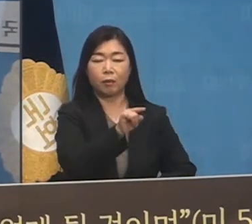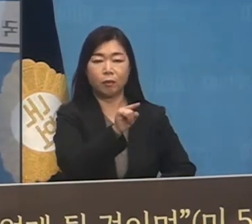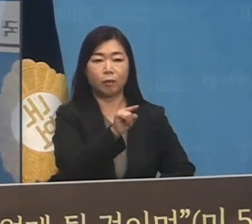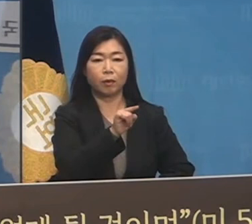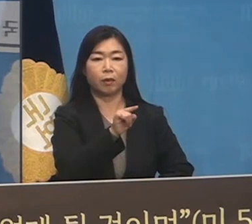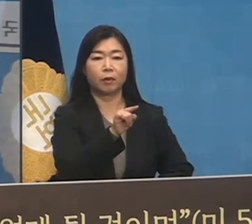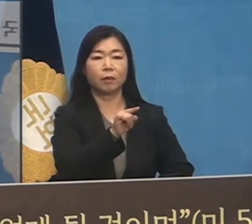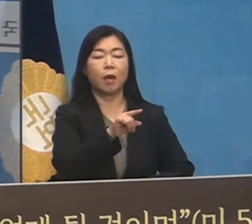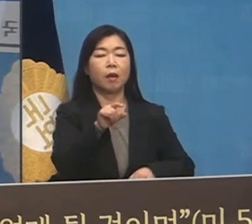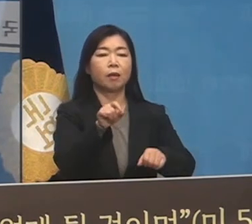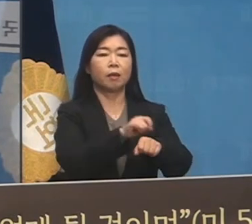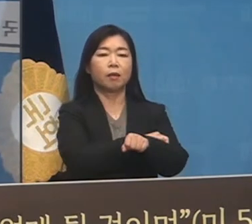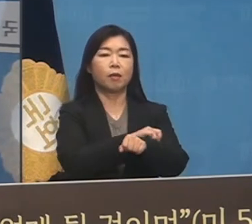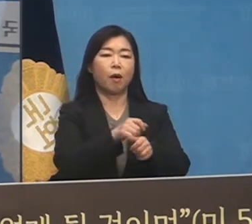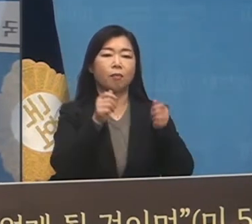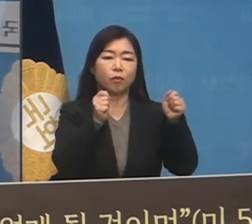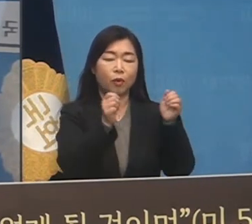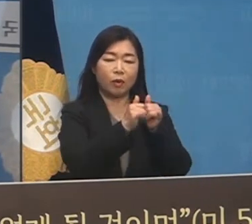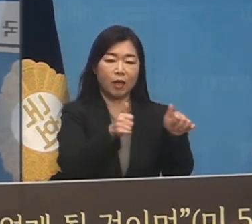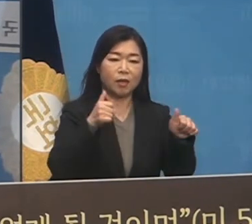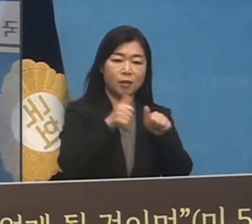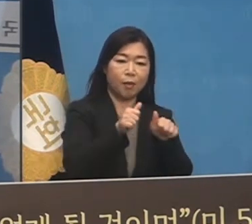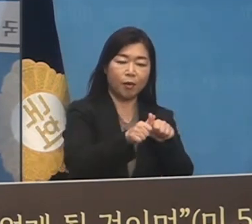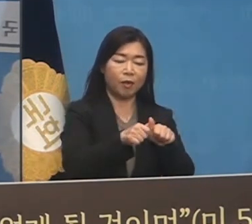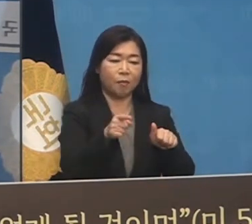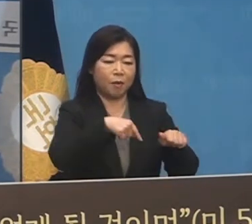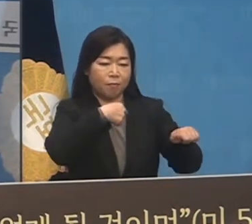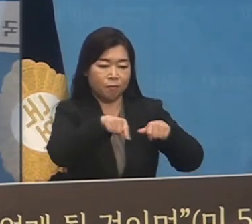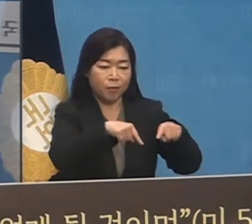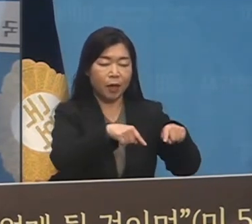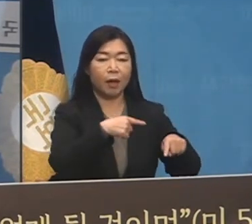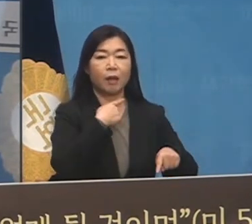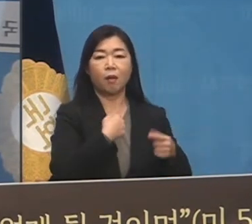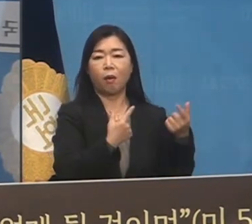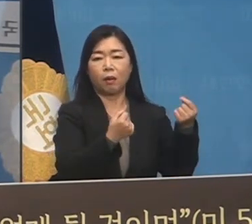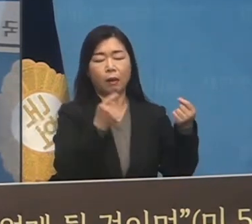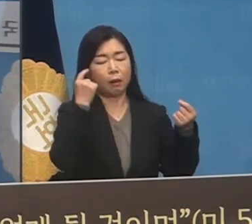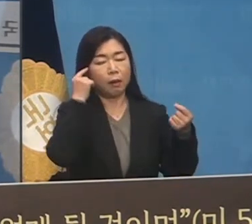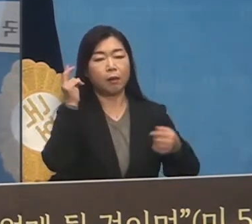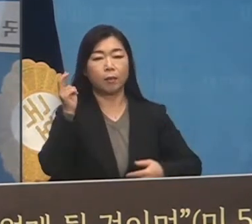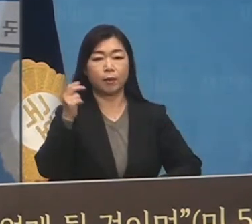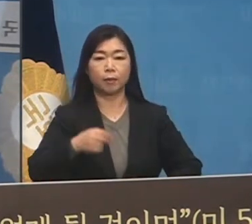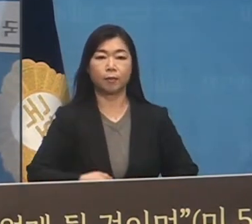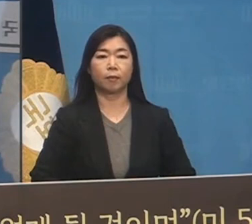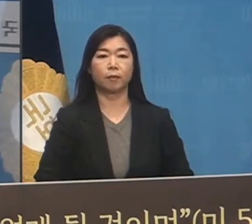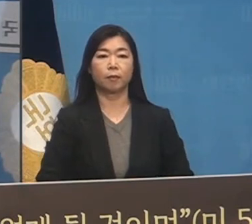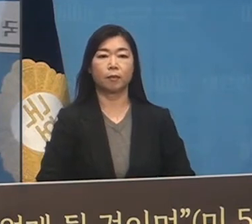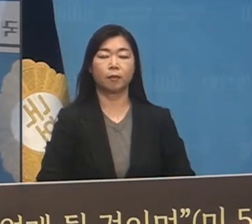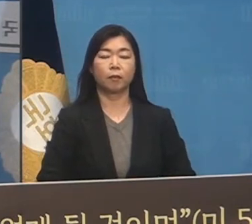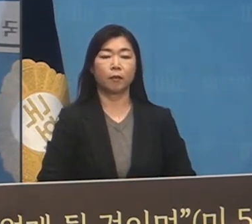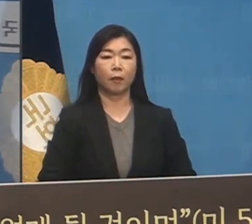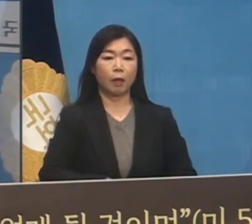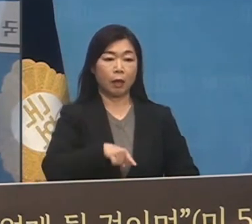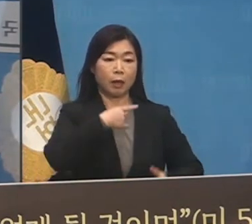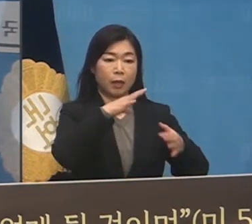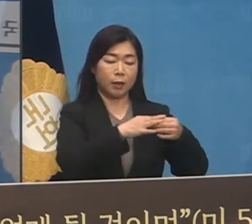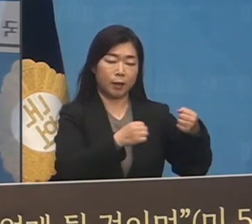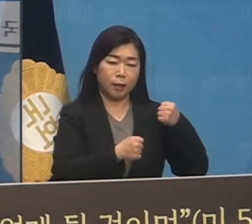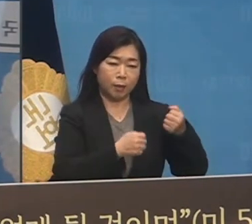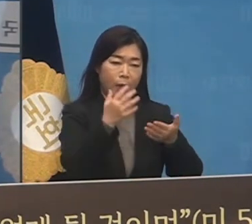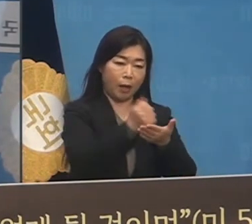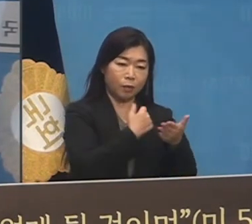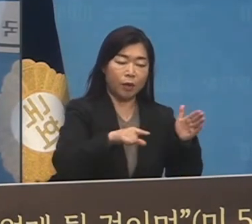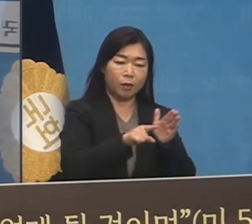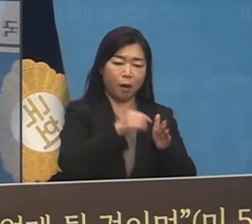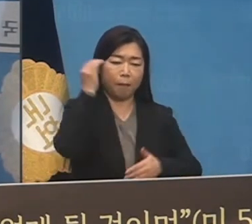것도 특정 무속인의 자문과 무관치 않다는 말도 회자된다. 자신들의 힘